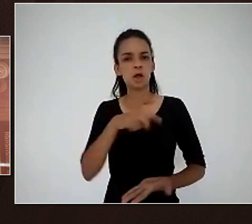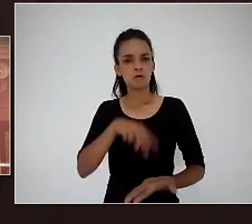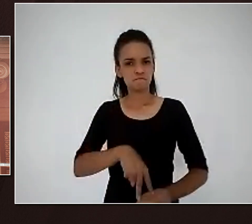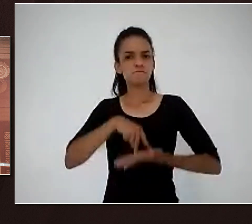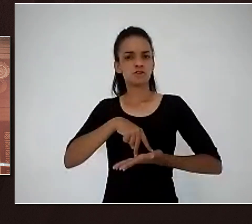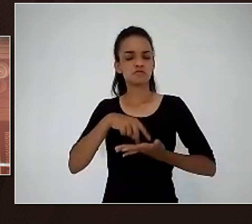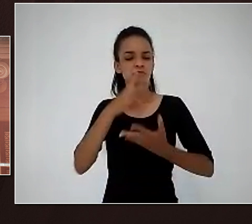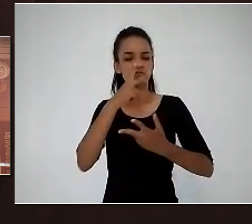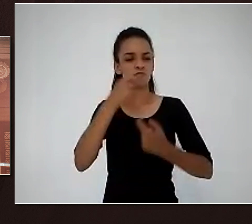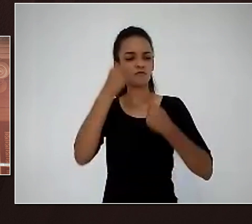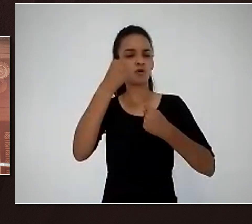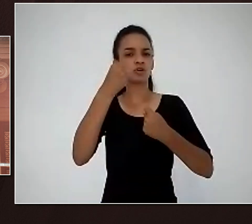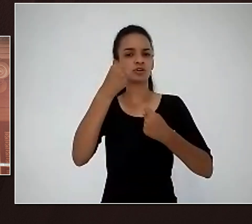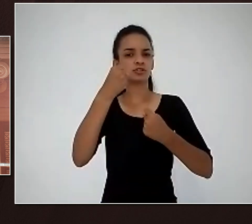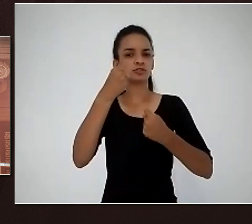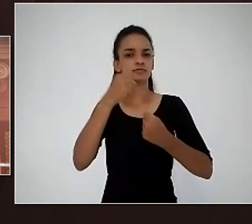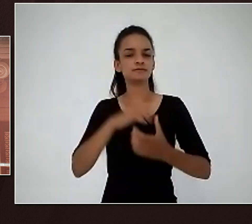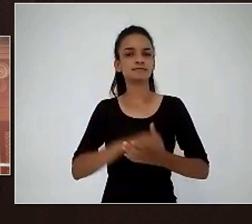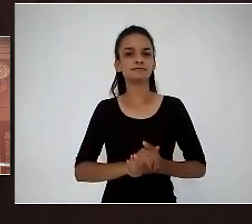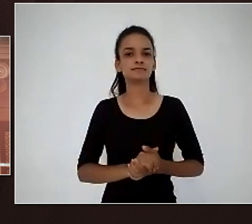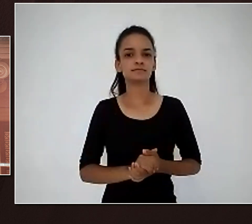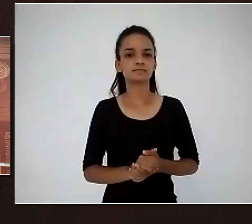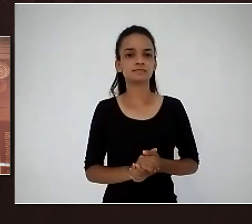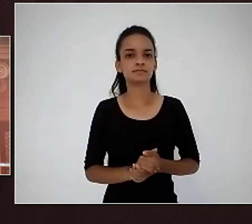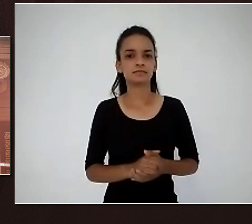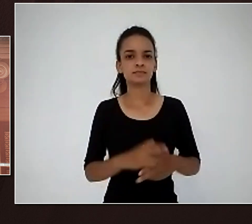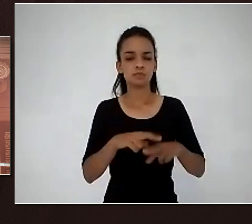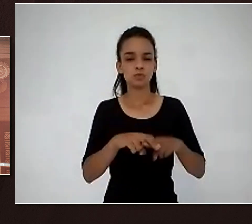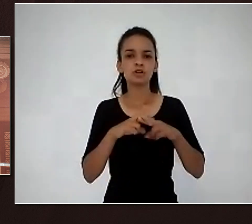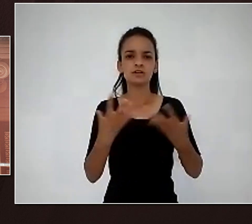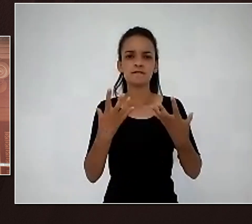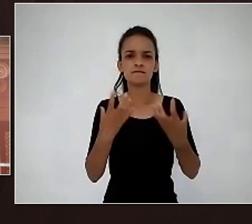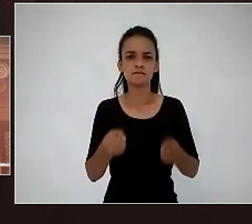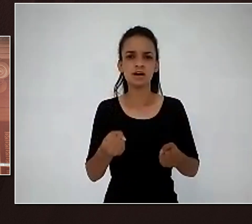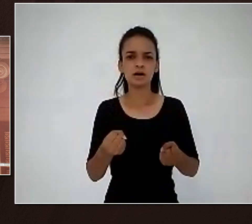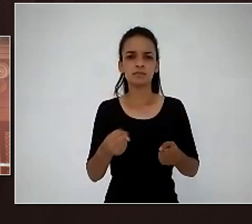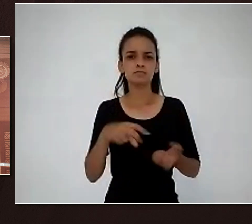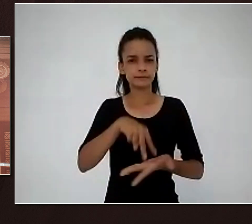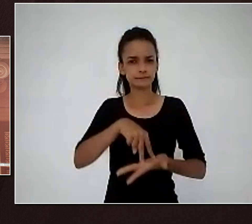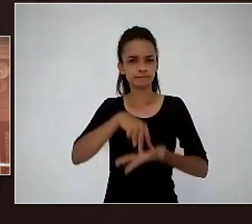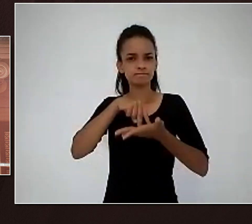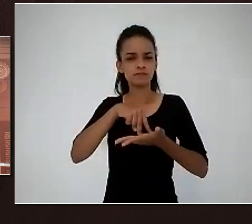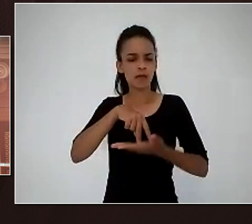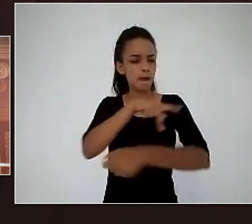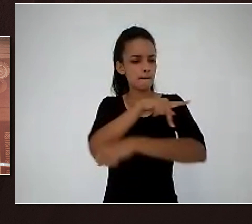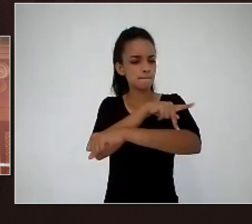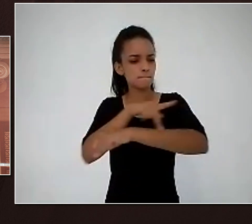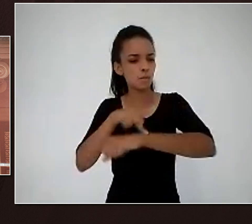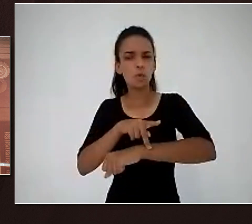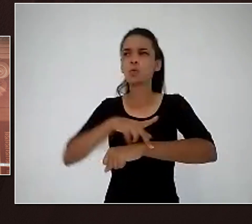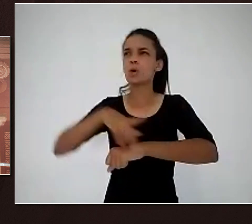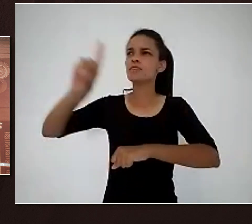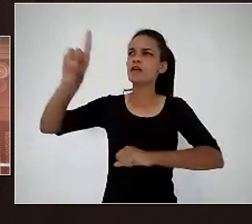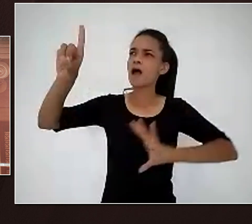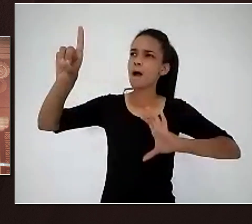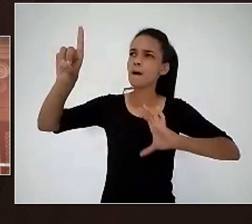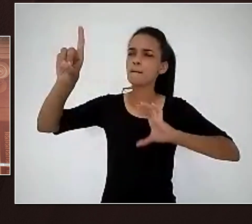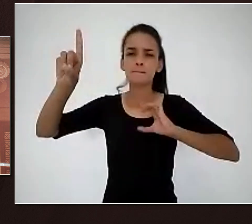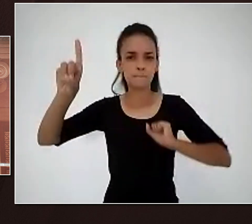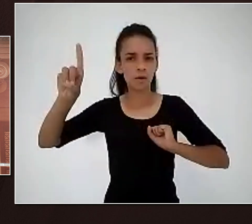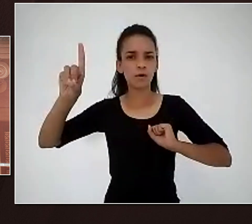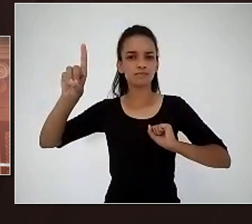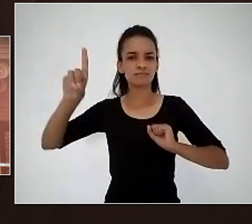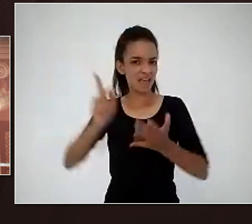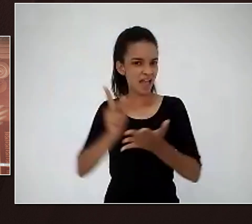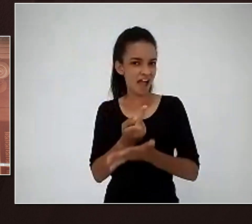irmãos, vamos ser um bloco fechado, né? Vamos ser simples, vamos ser puros, amando ao Senhor. Irmão, não, aí não tem erro, não tem erro,